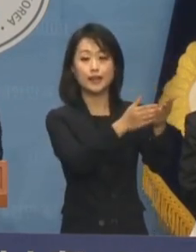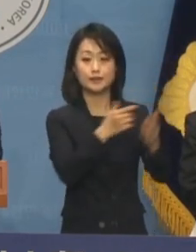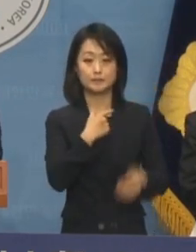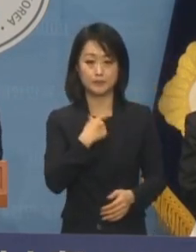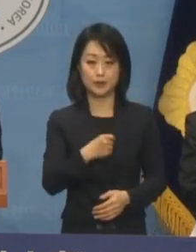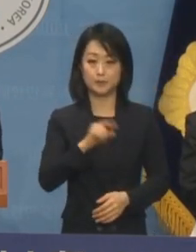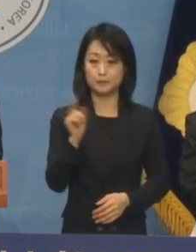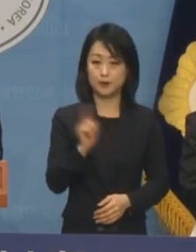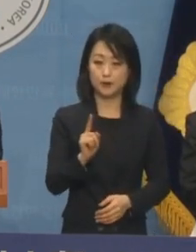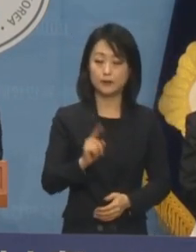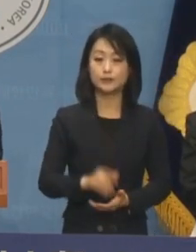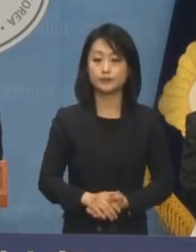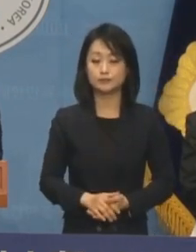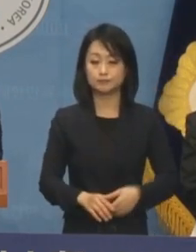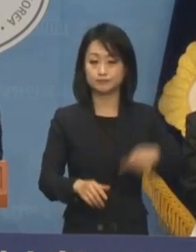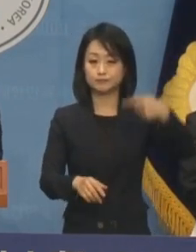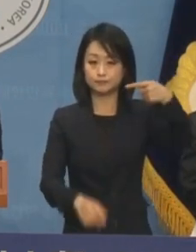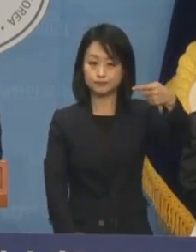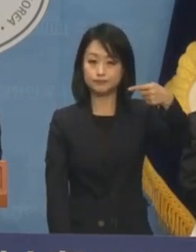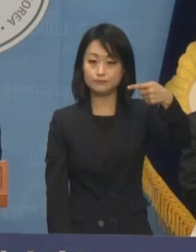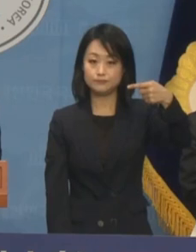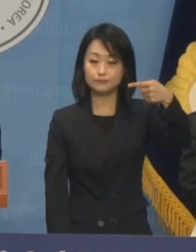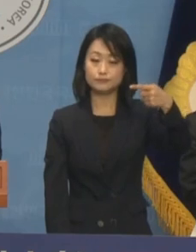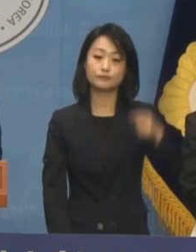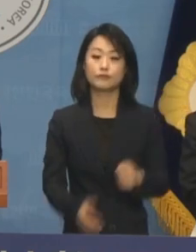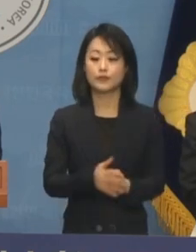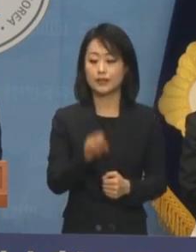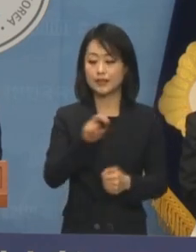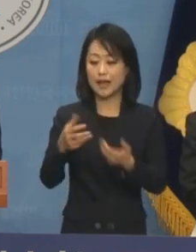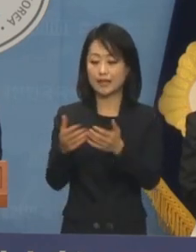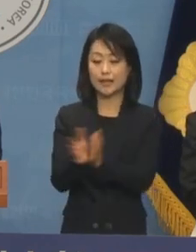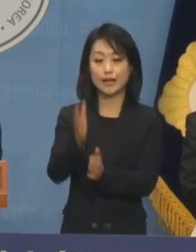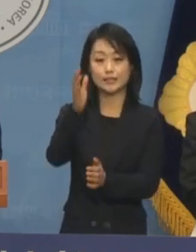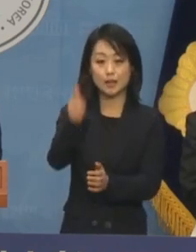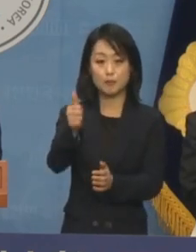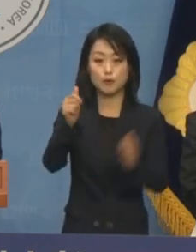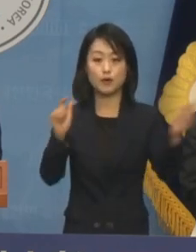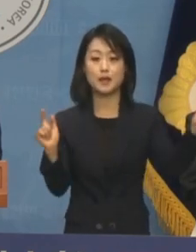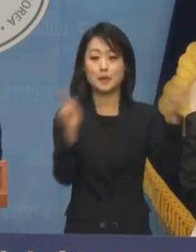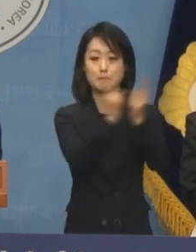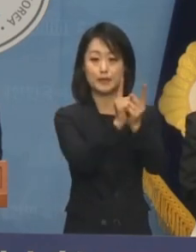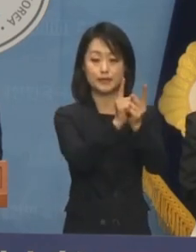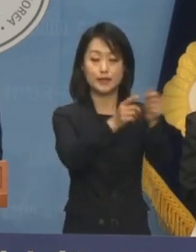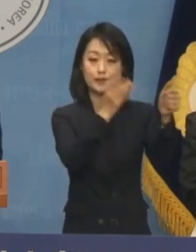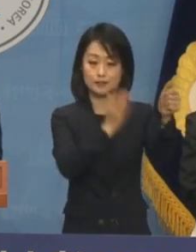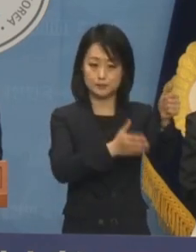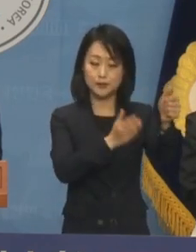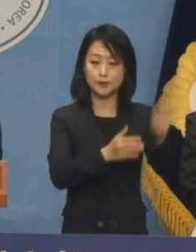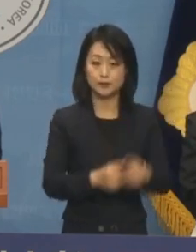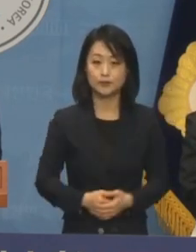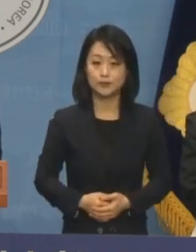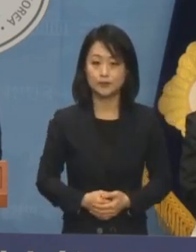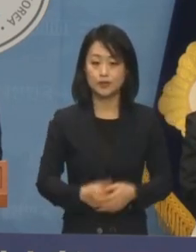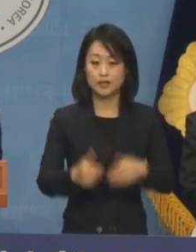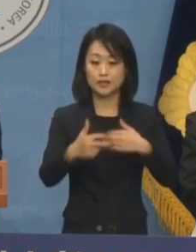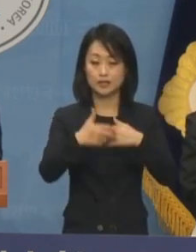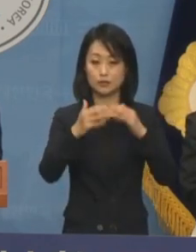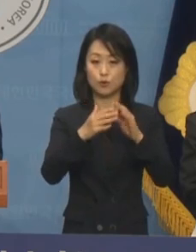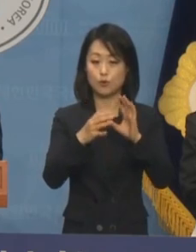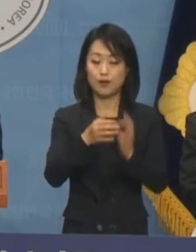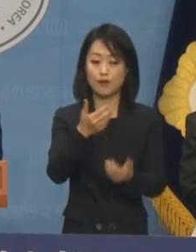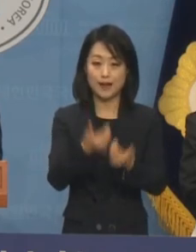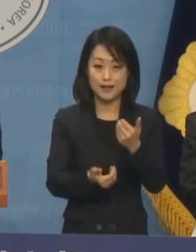촉구합니다. 첫째, 제1야당 대표와 영수회담을 조속히 개최하여